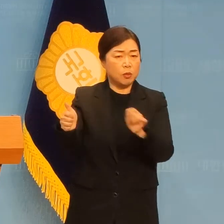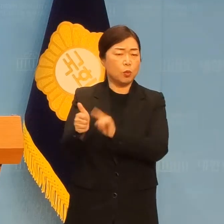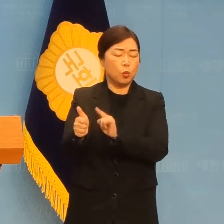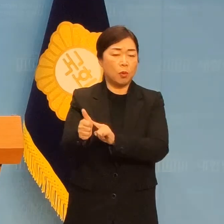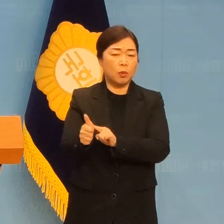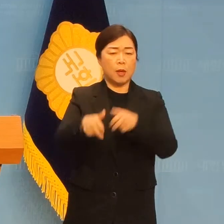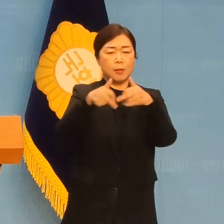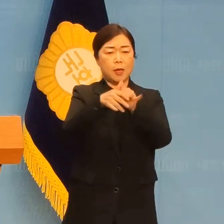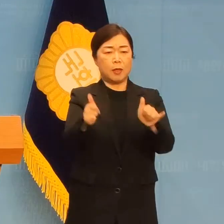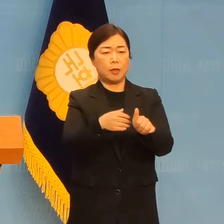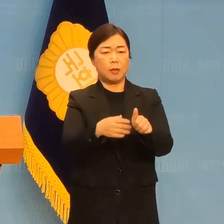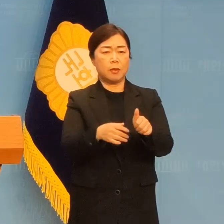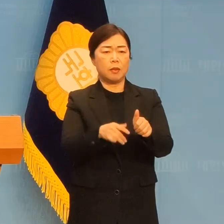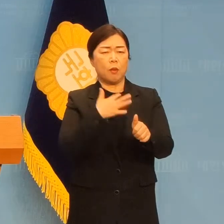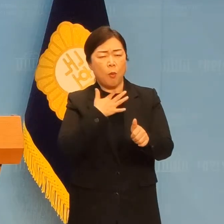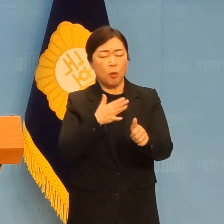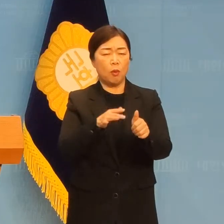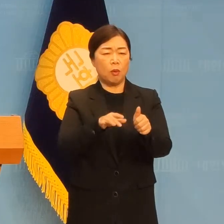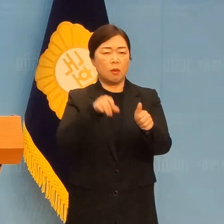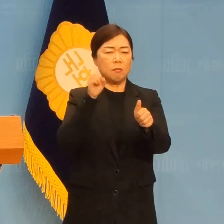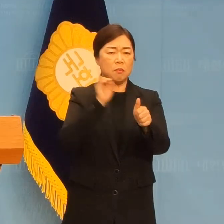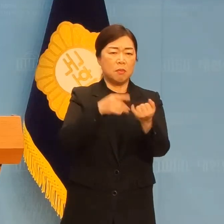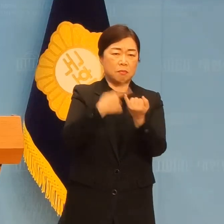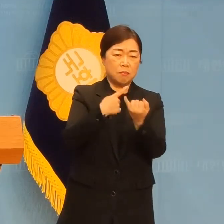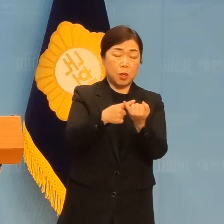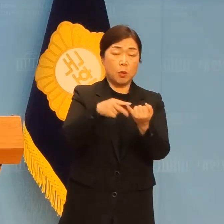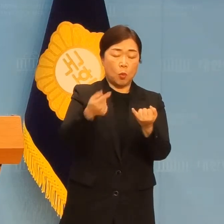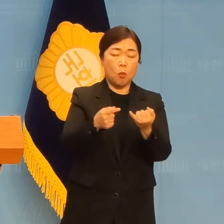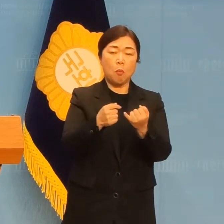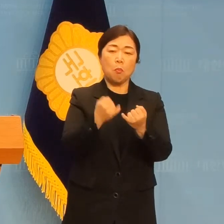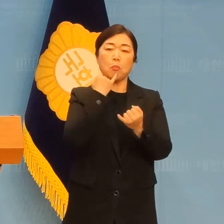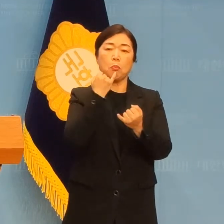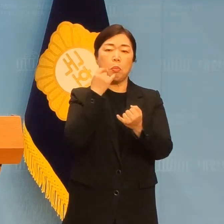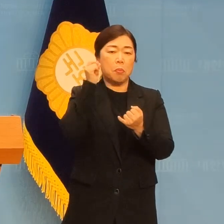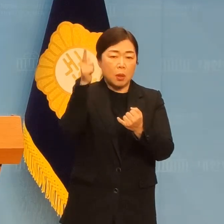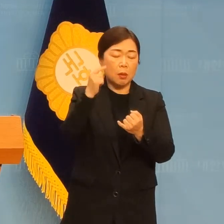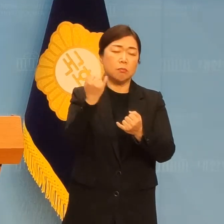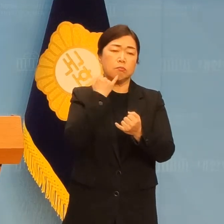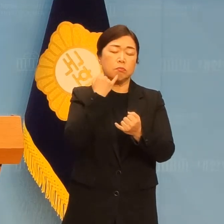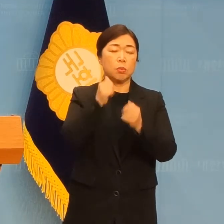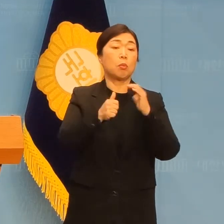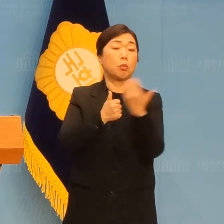발언을 쏟아내도 인재라고 감쌀 수밖에 없는 것 아닙니까?